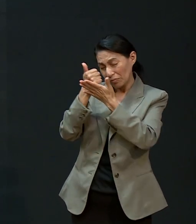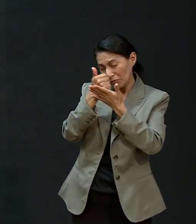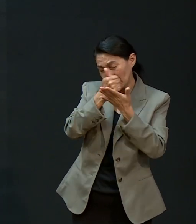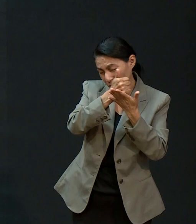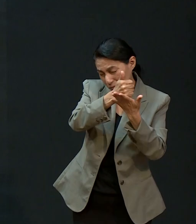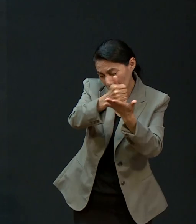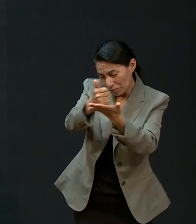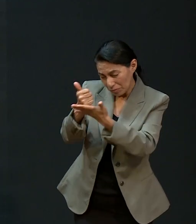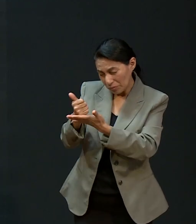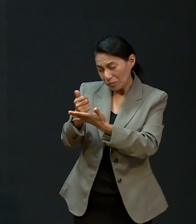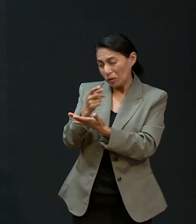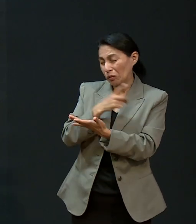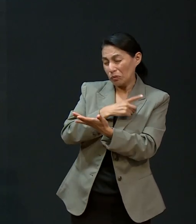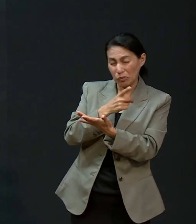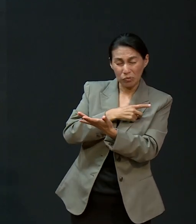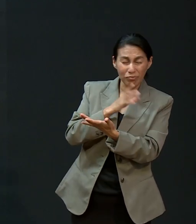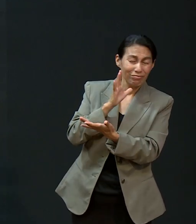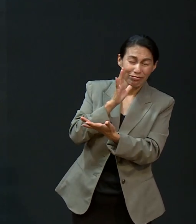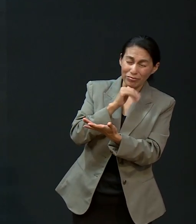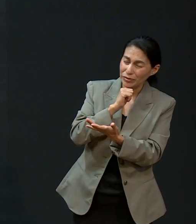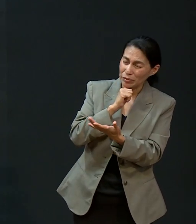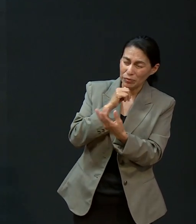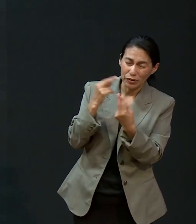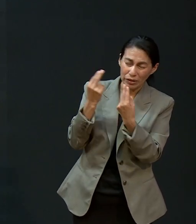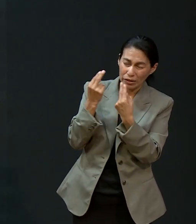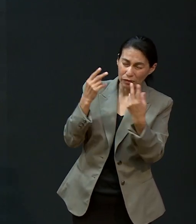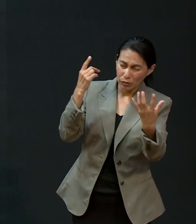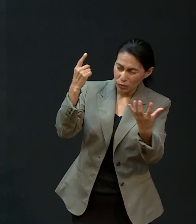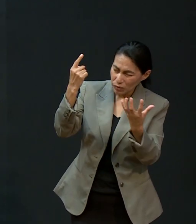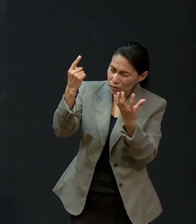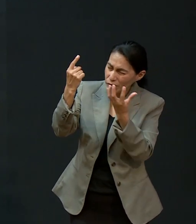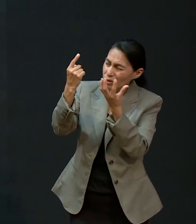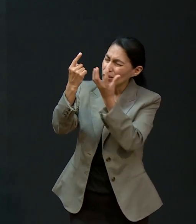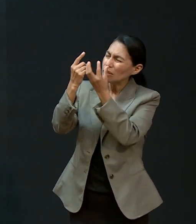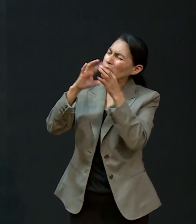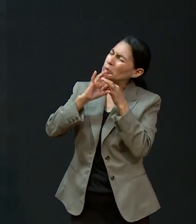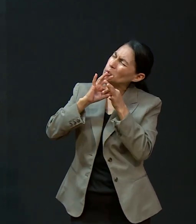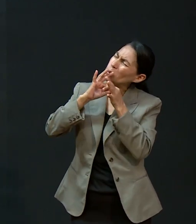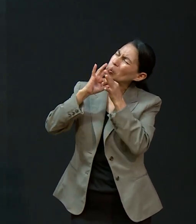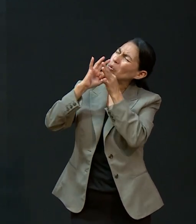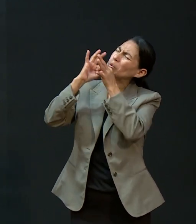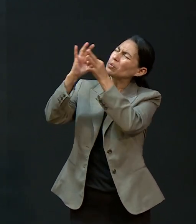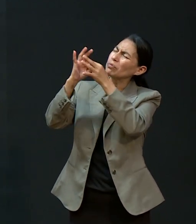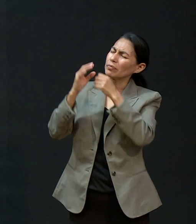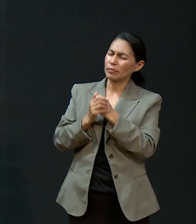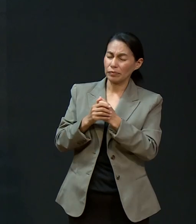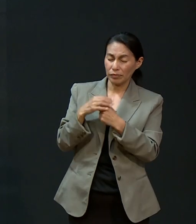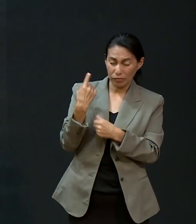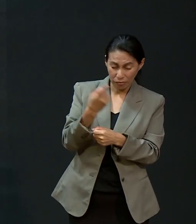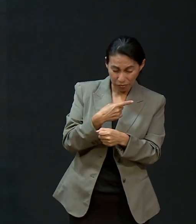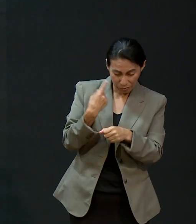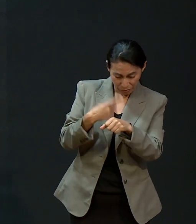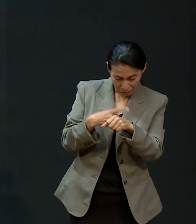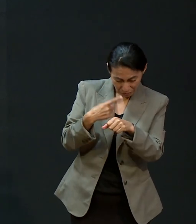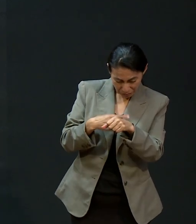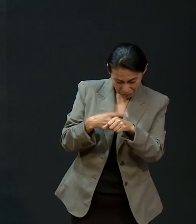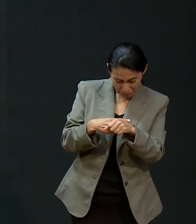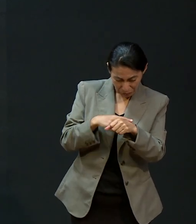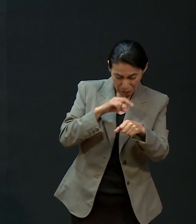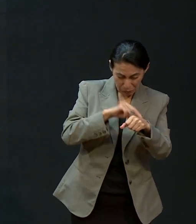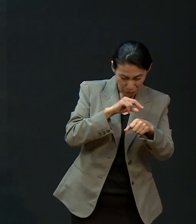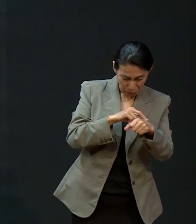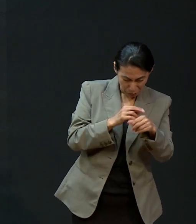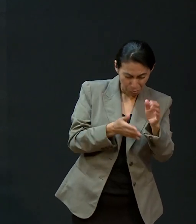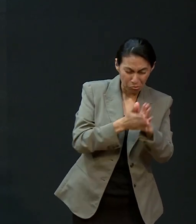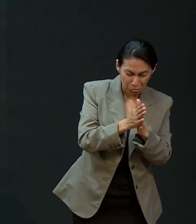ayúdanos a reconocer que solos no podemos, que necesitamos estar a tus pies para poder seguir adelante. Cuando